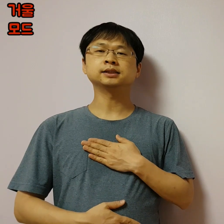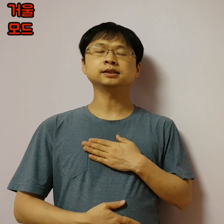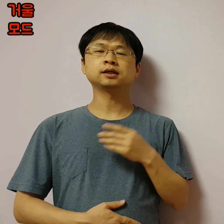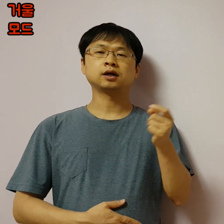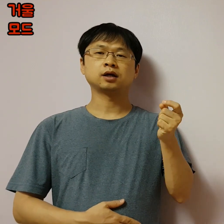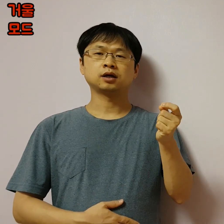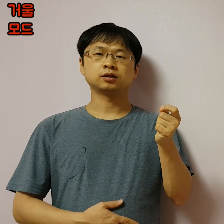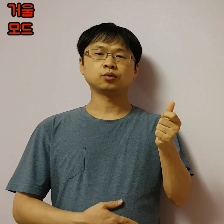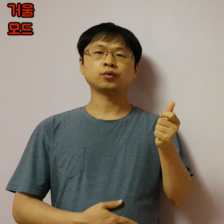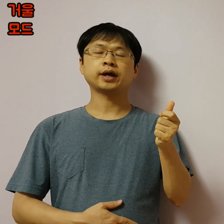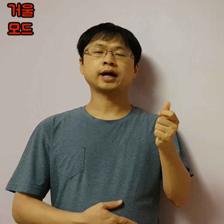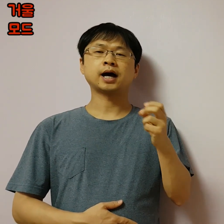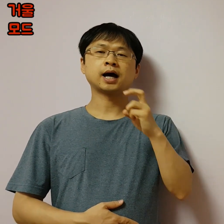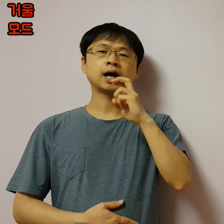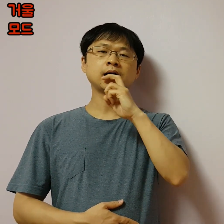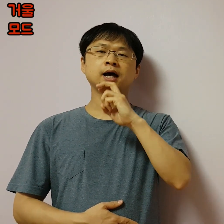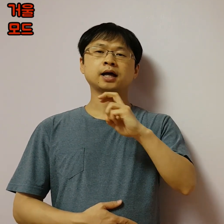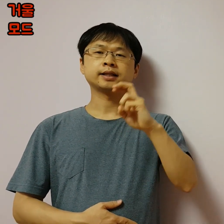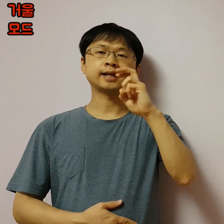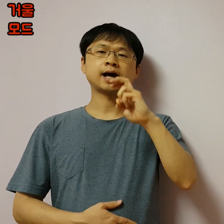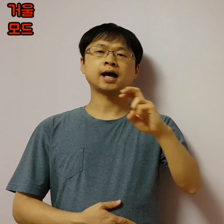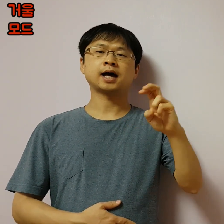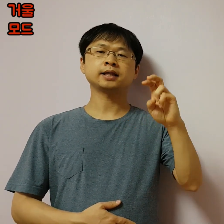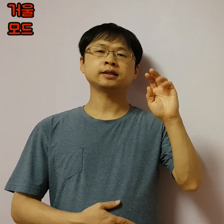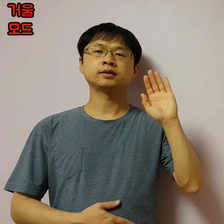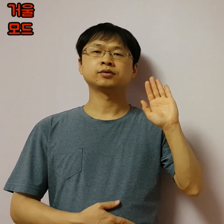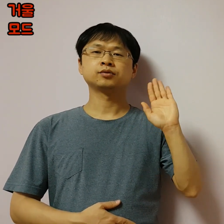작은 노래가 난